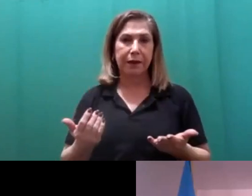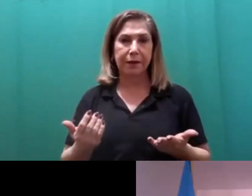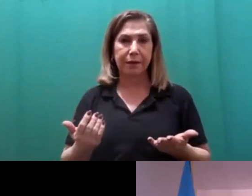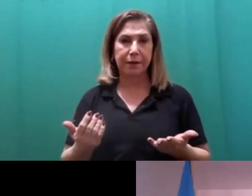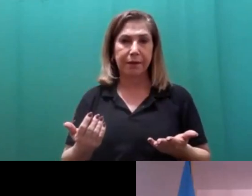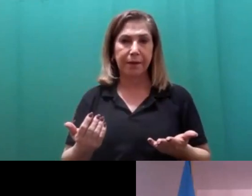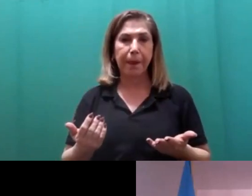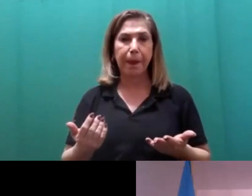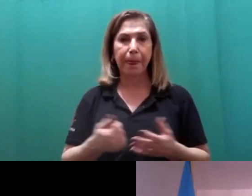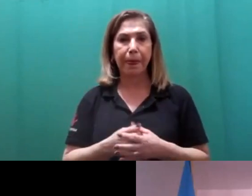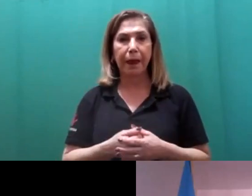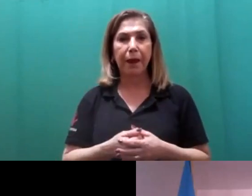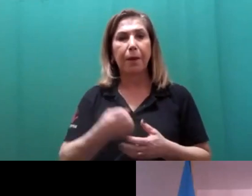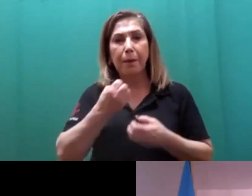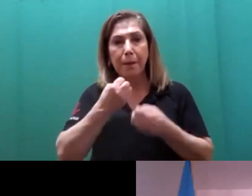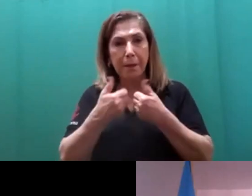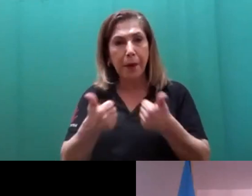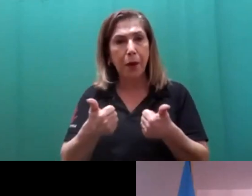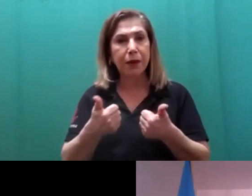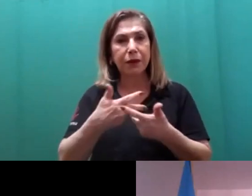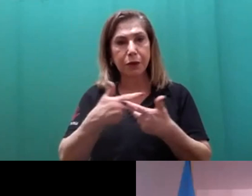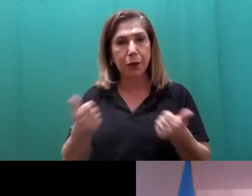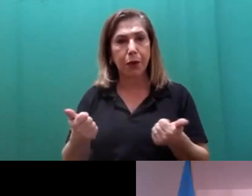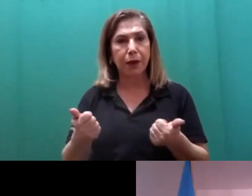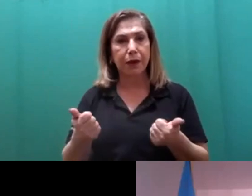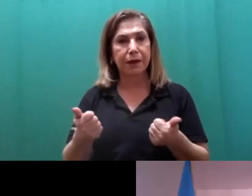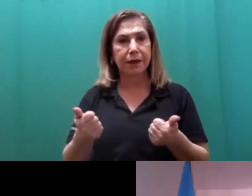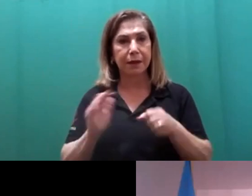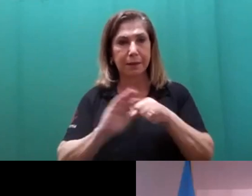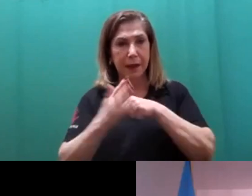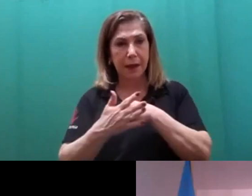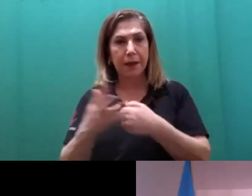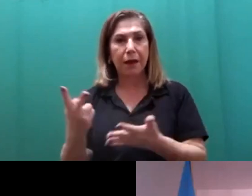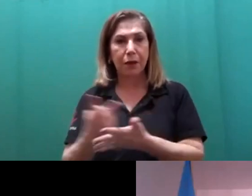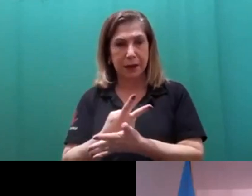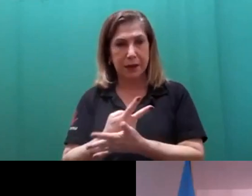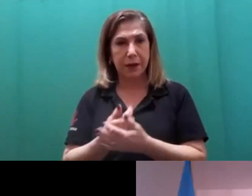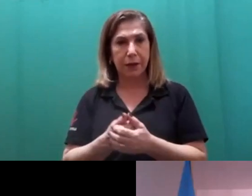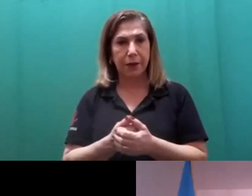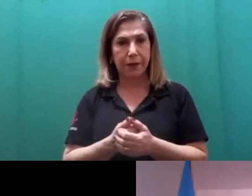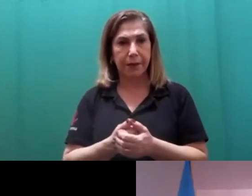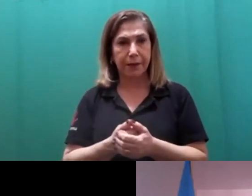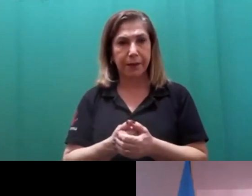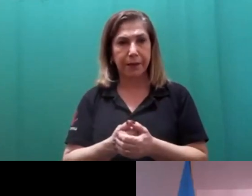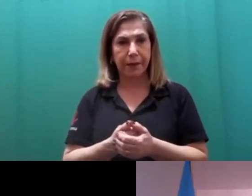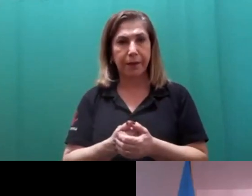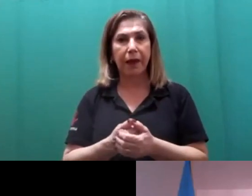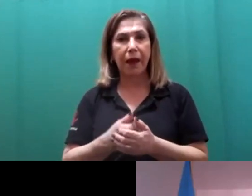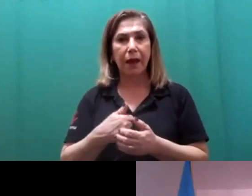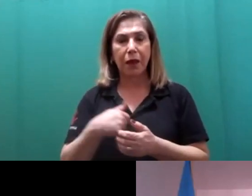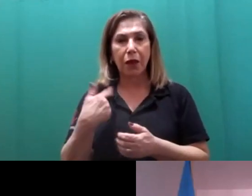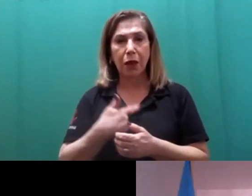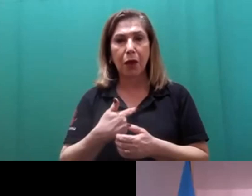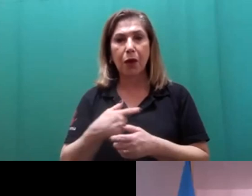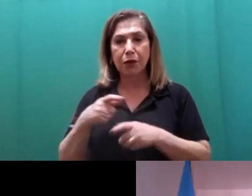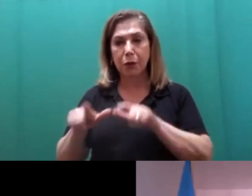las das boas coisas da pandemia, não? Uma visão mais familiar